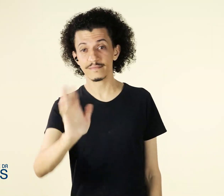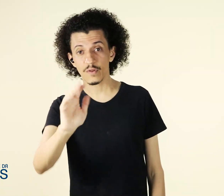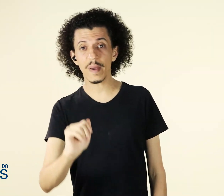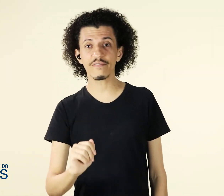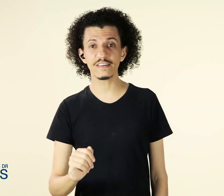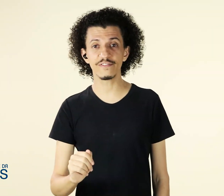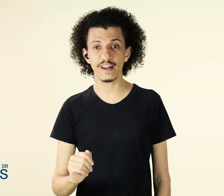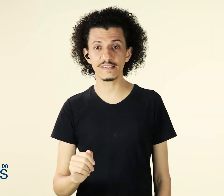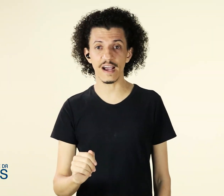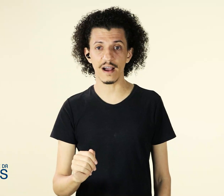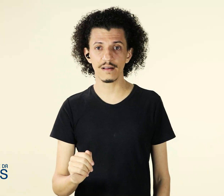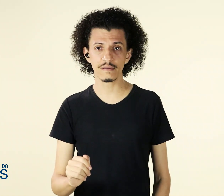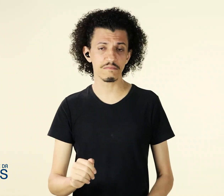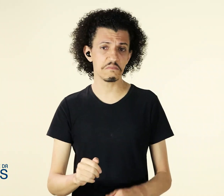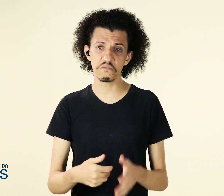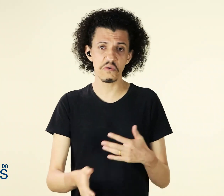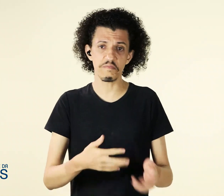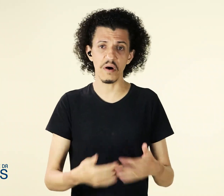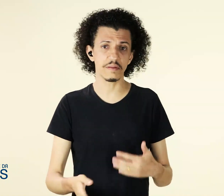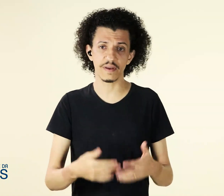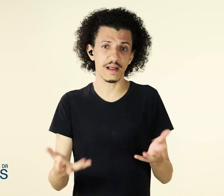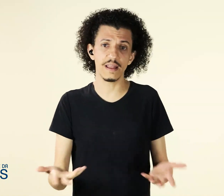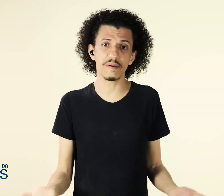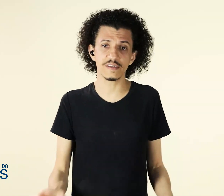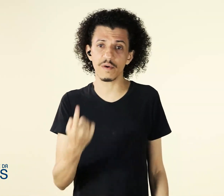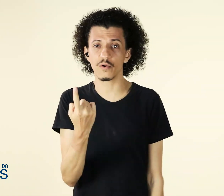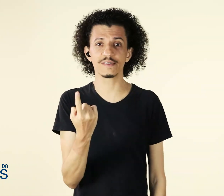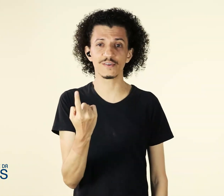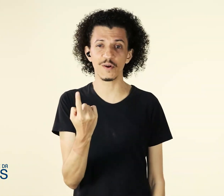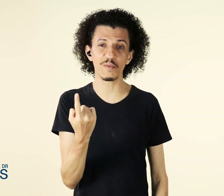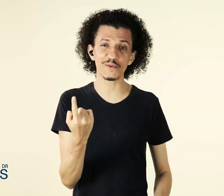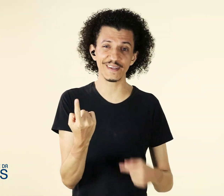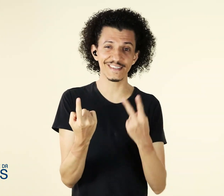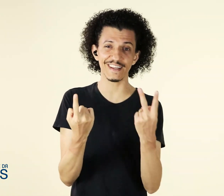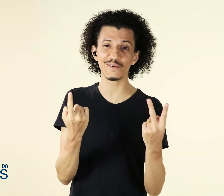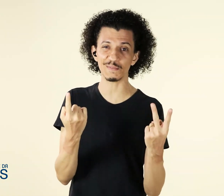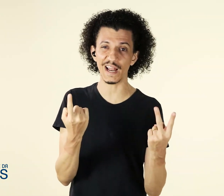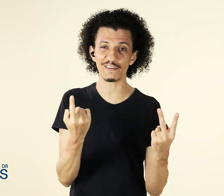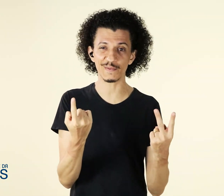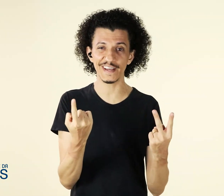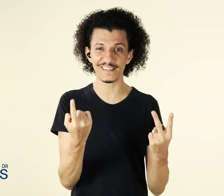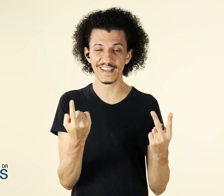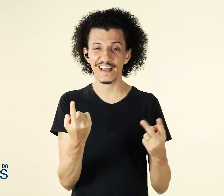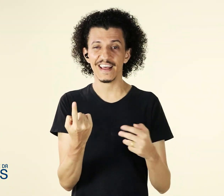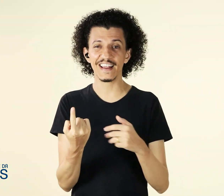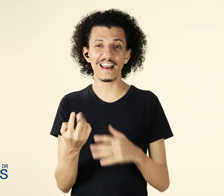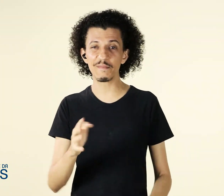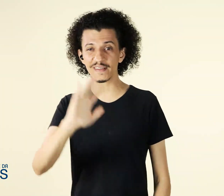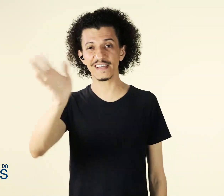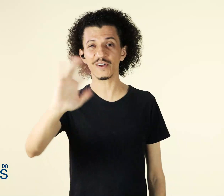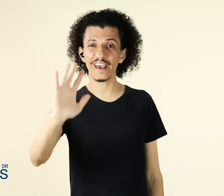Como é que vai diferenciar? Não importa, porque na Libras é uma coisa só, no português a gente tem 2 palavras para isso. Na Libras é só